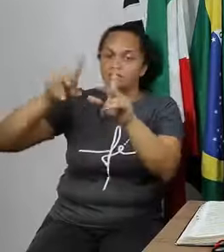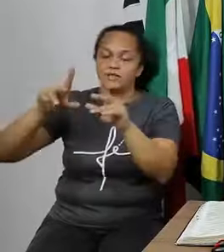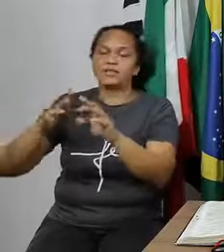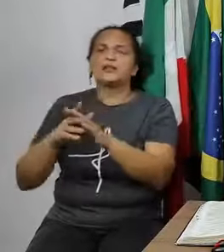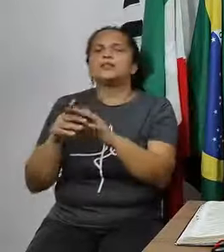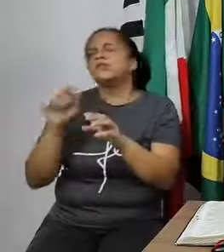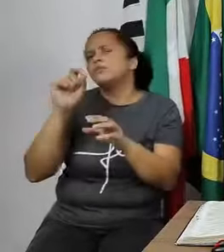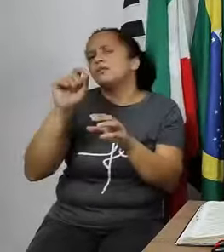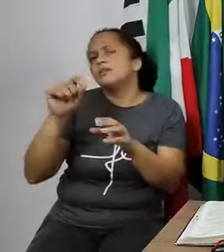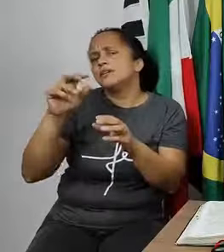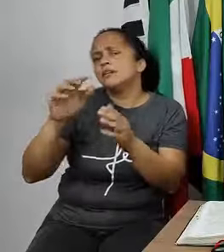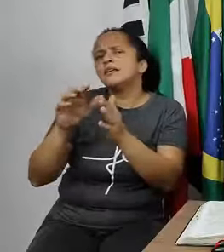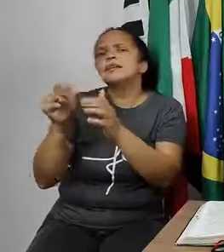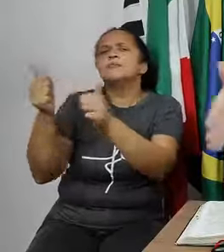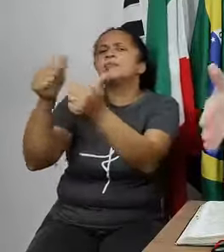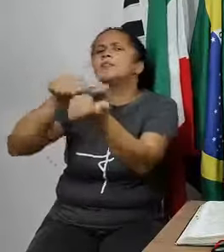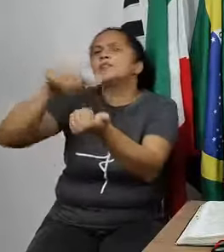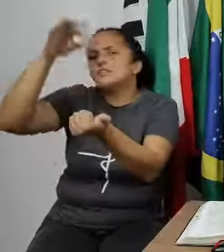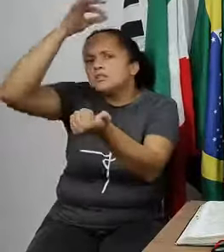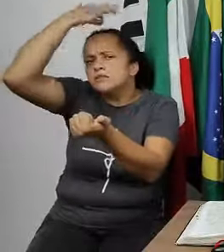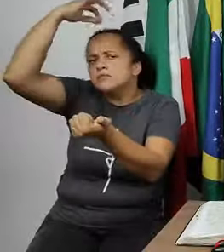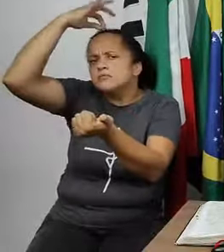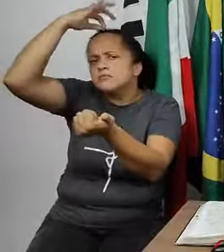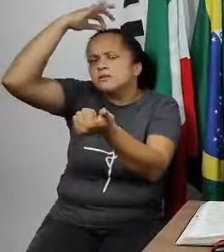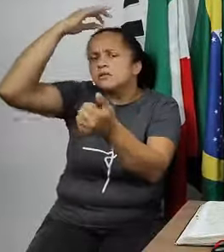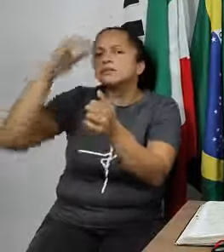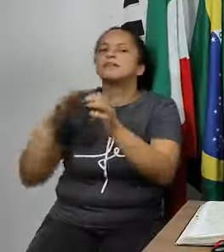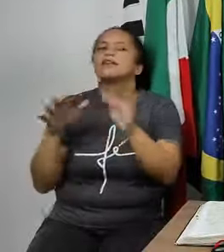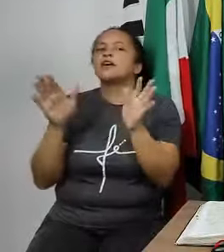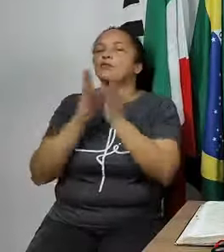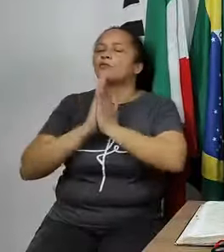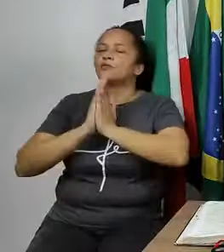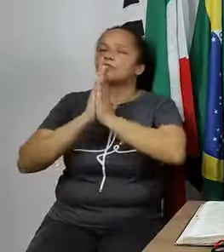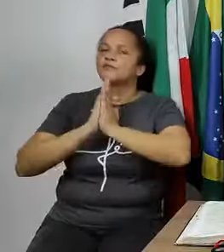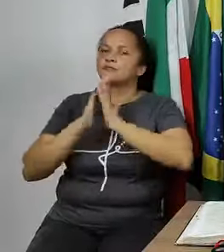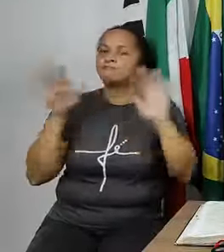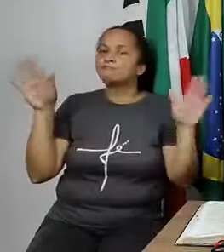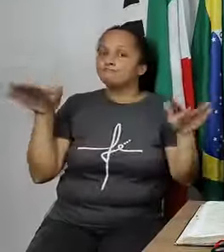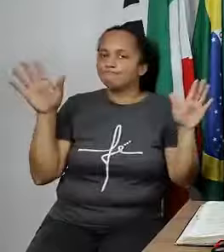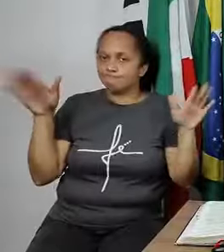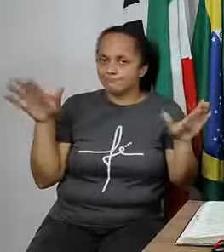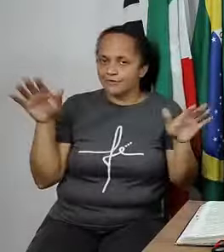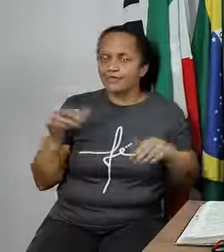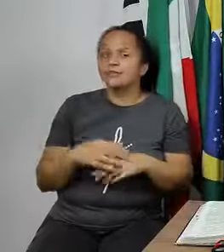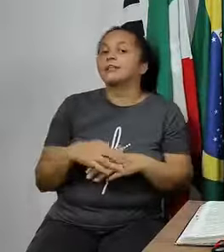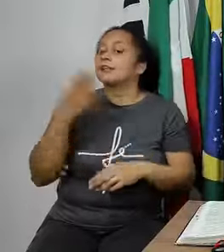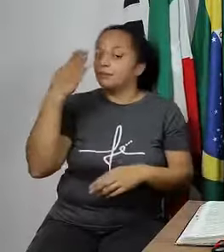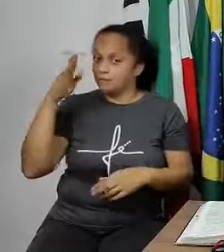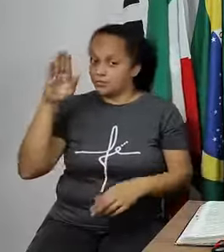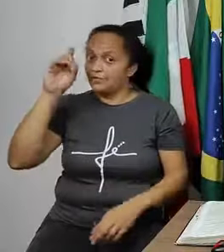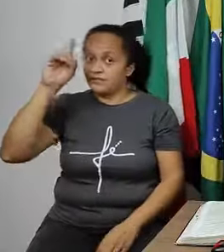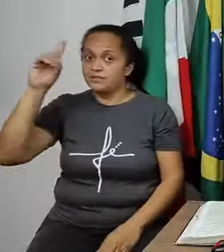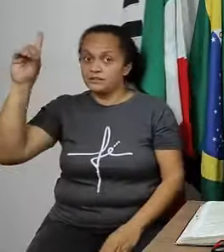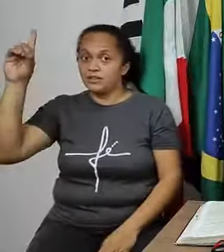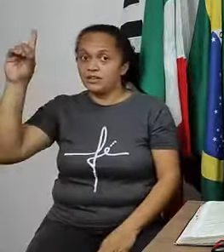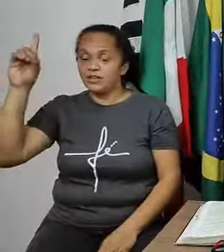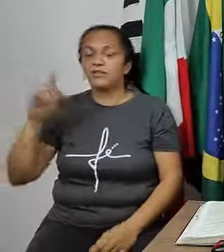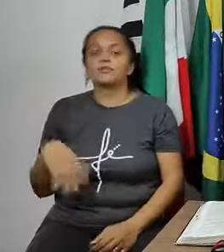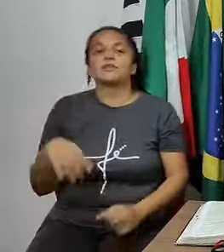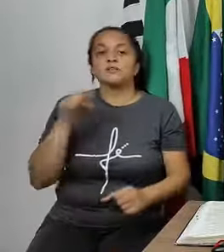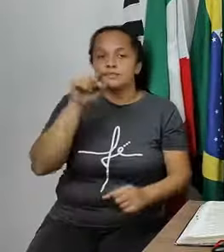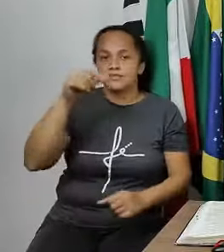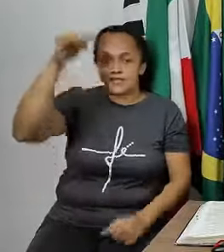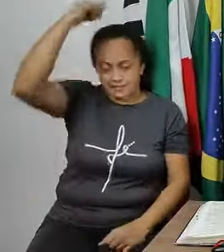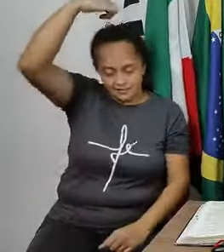batismo com o Espírito Santo é uma promessa de Deus para todo crente, para você ser revestido com o poder de Deus, receber uma unção